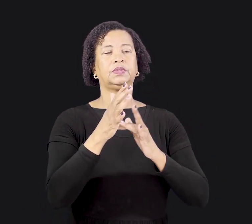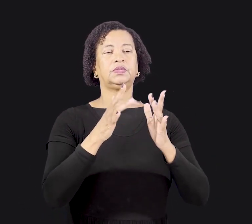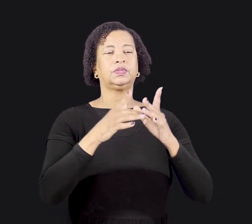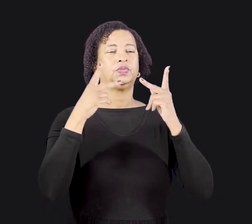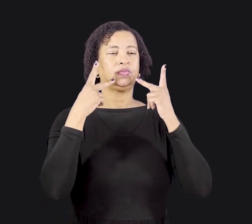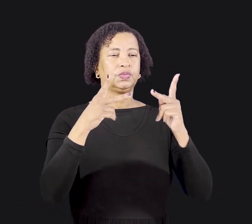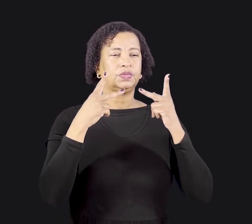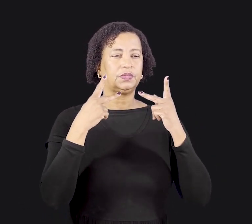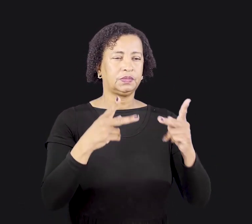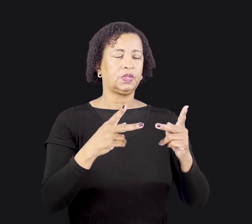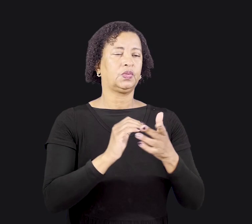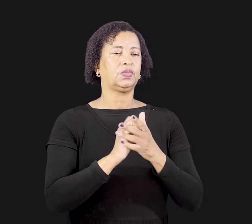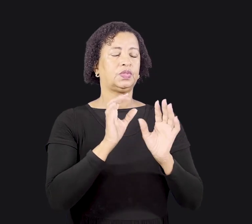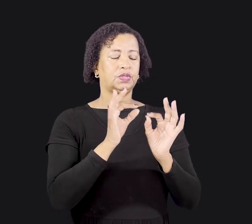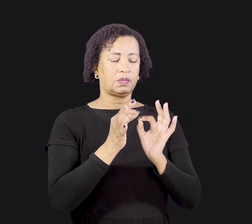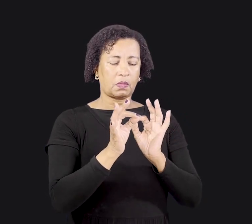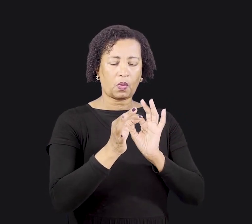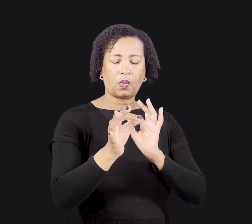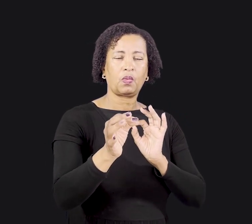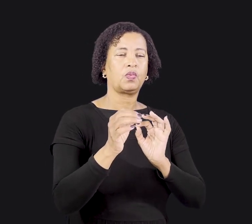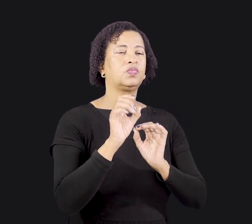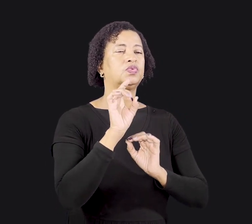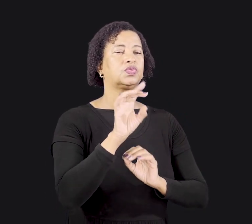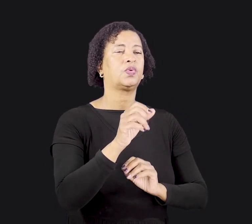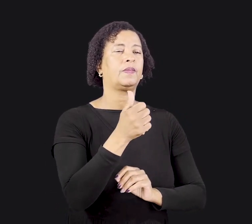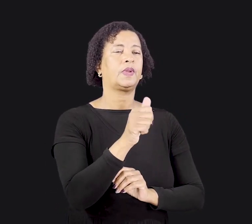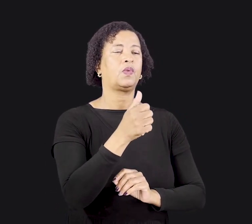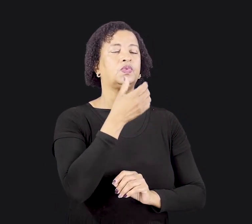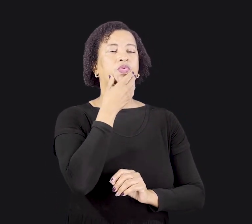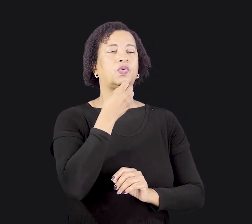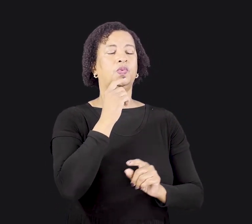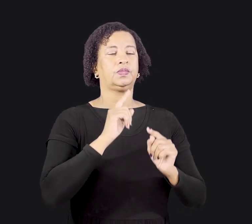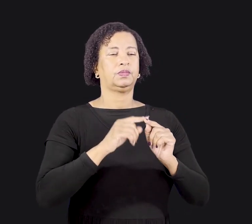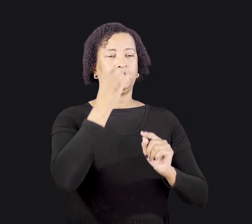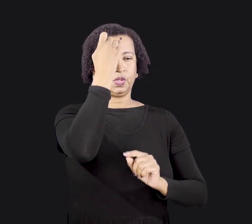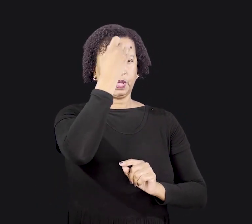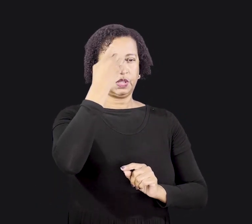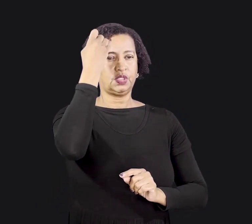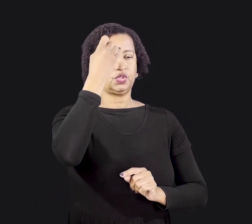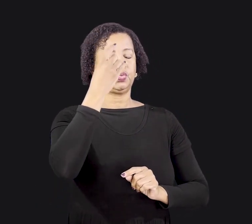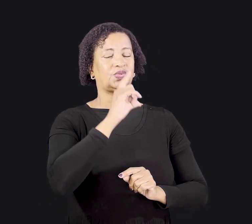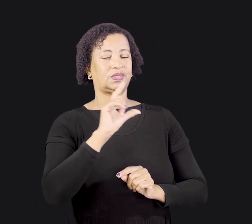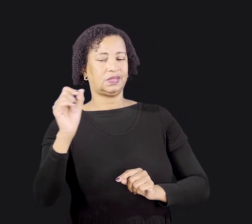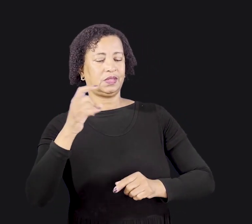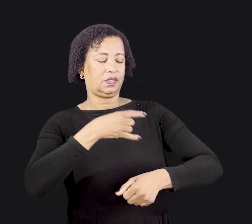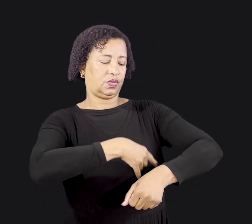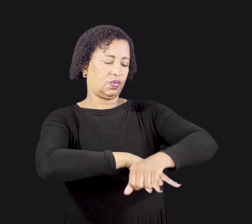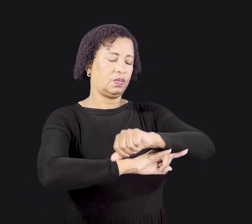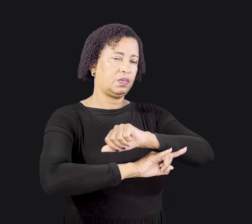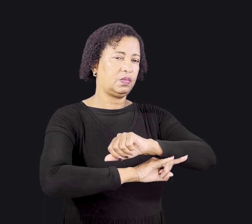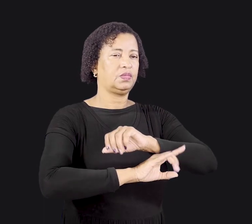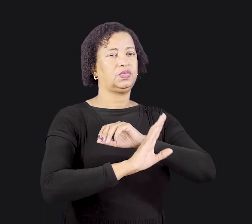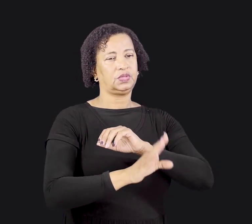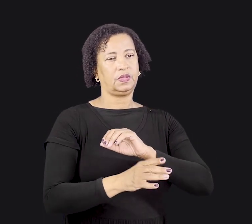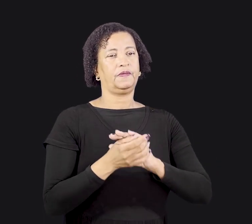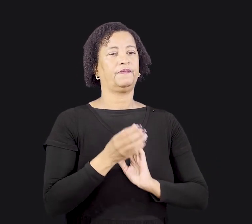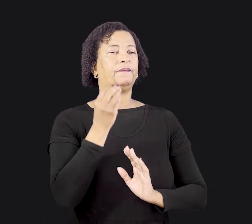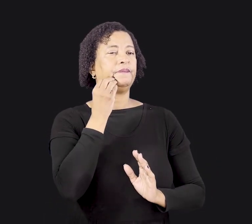sermão mais longo para apenas 11 homens, porque Judas já tinha saído para traí-lo. Confira isso no Evangelho de João,